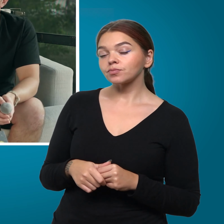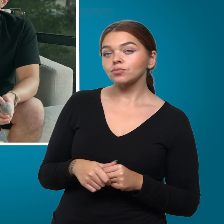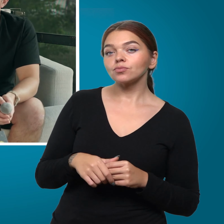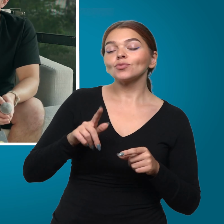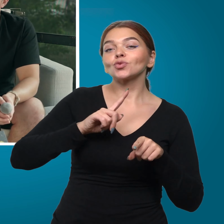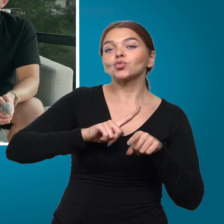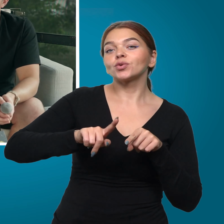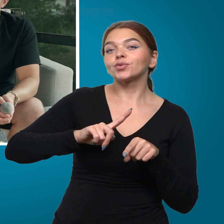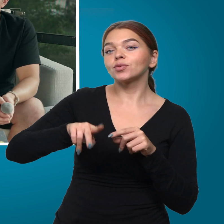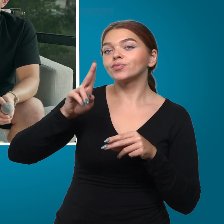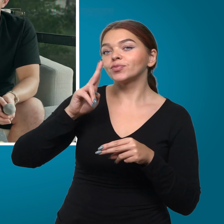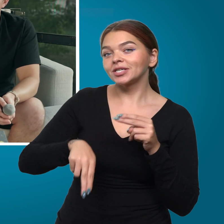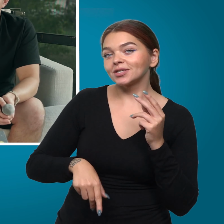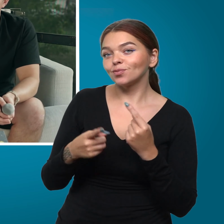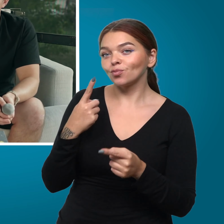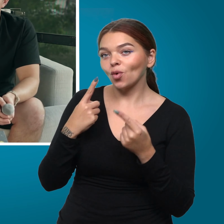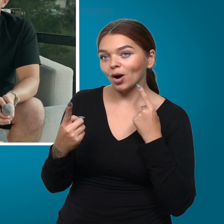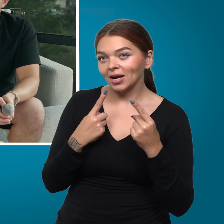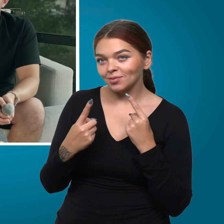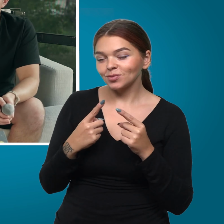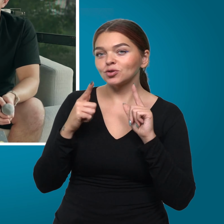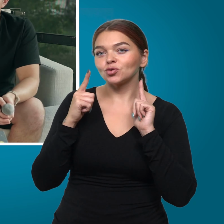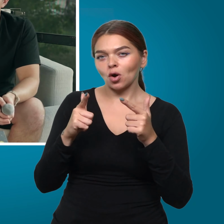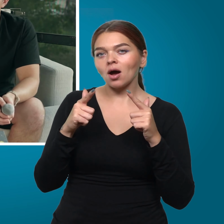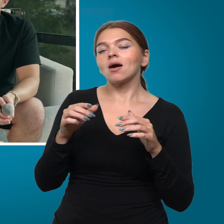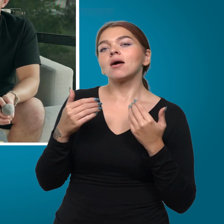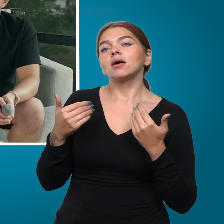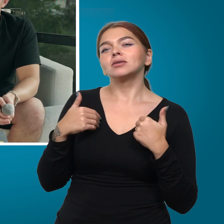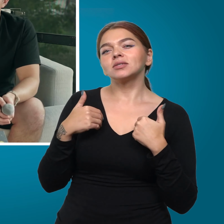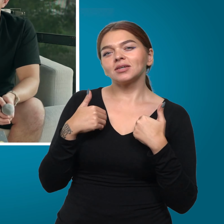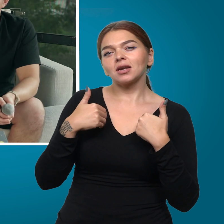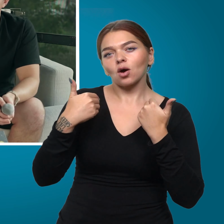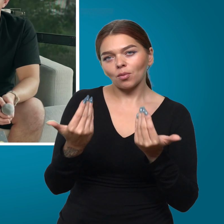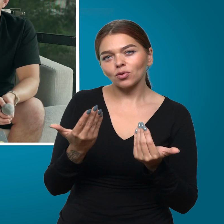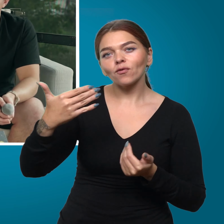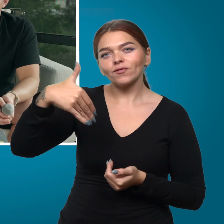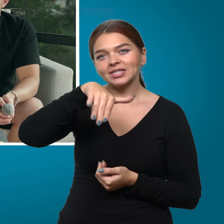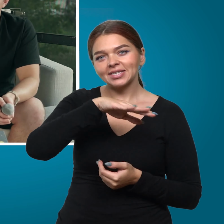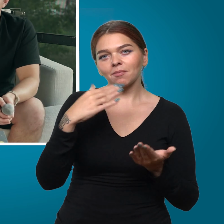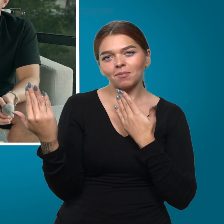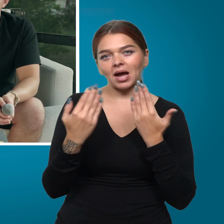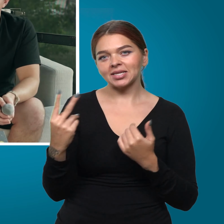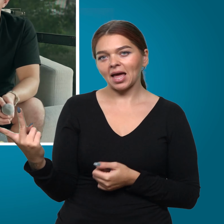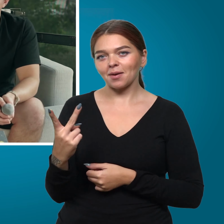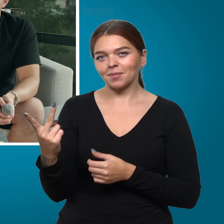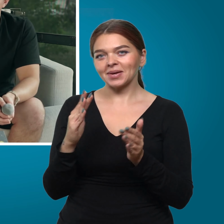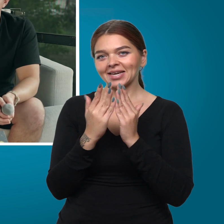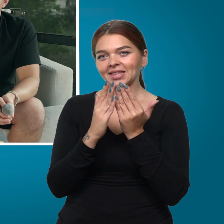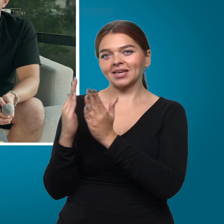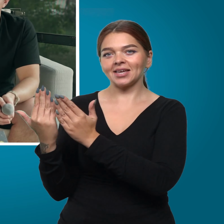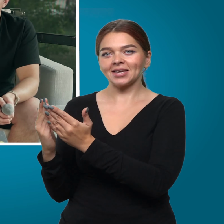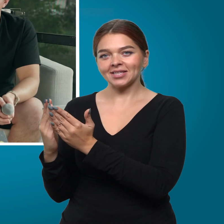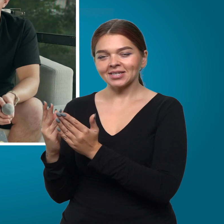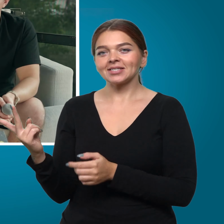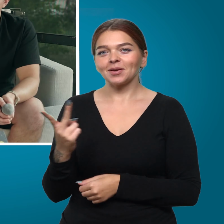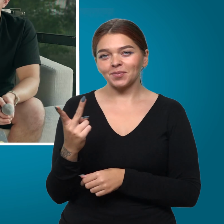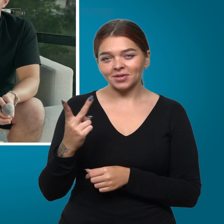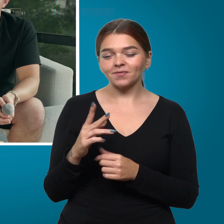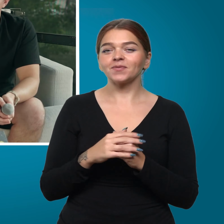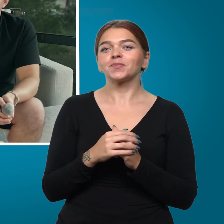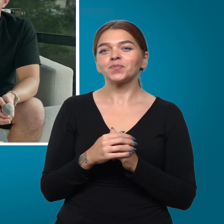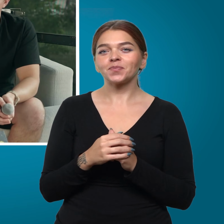Baigdama mūsų pokalbį ir tikrai rekomenduodama visiems perskaityti šias puikias knygas, netgi jeigu